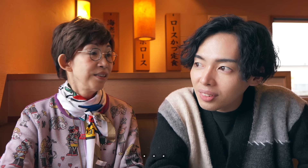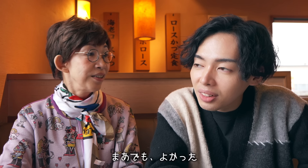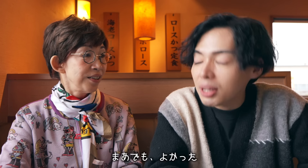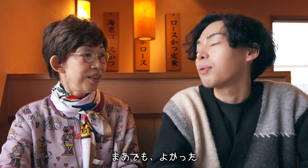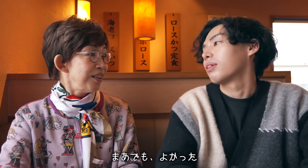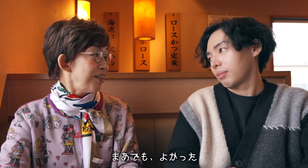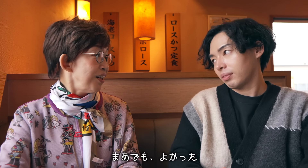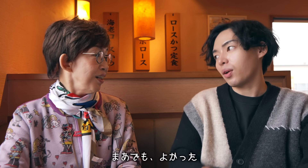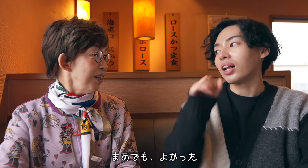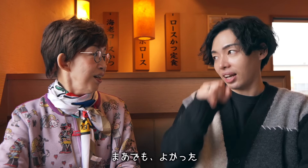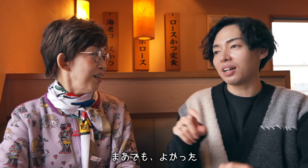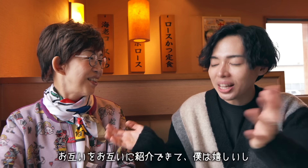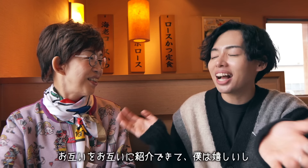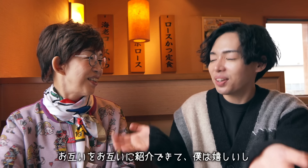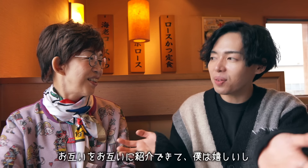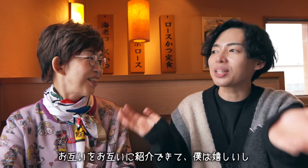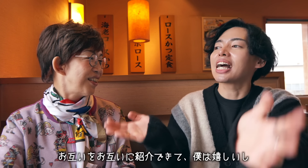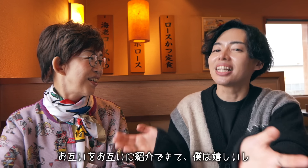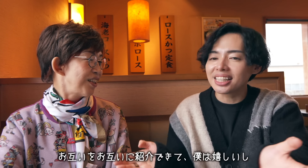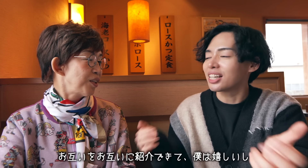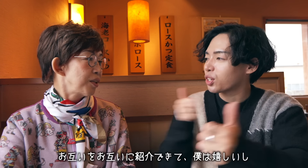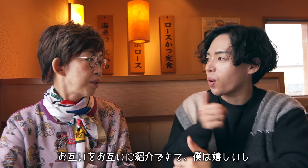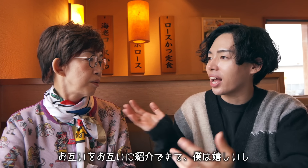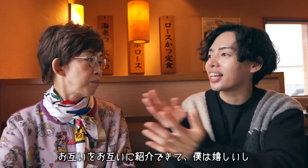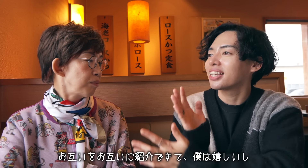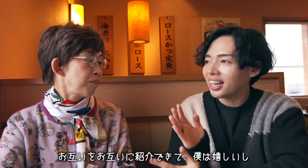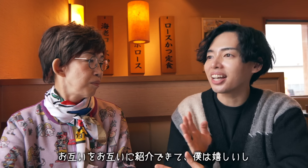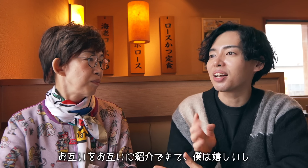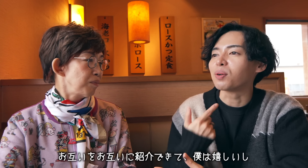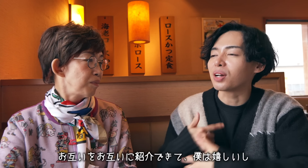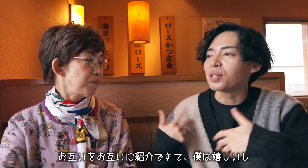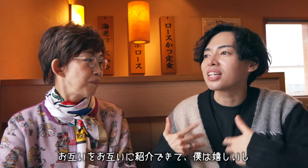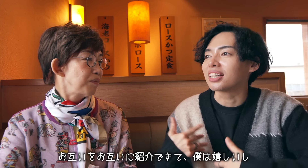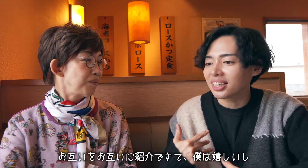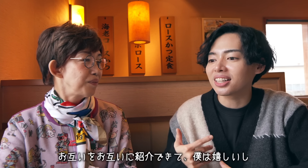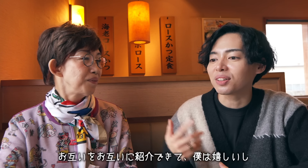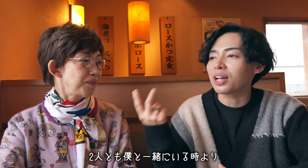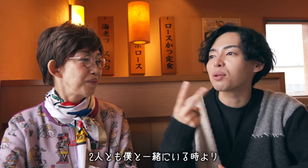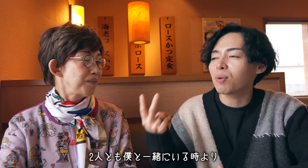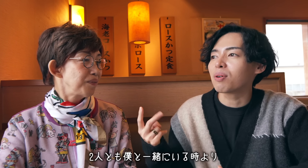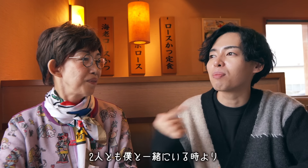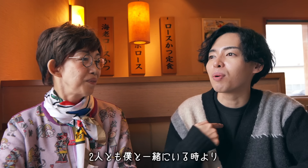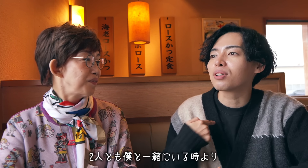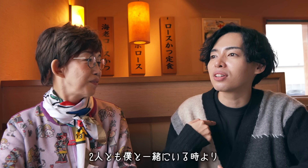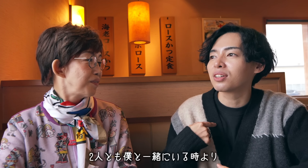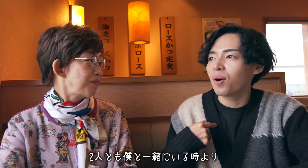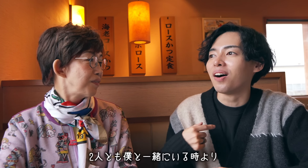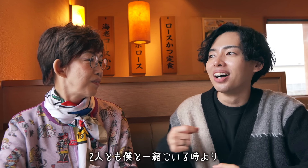まあでもよかった。お互いをお互いに紹介できて、僕は嬉しいし、2人とも僕と